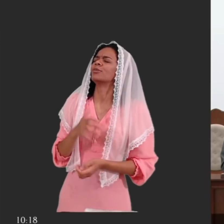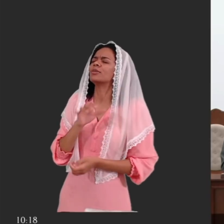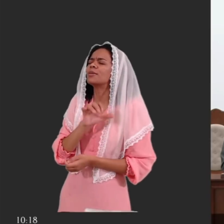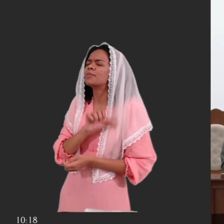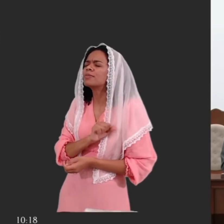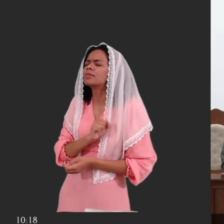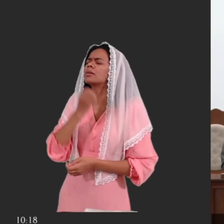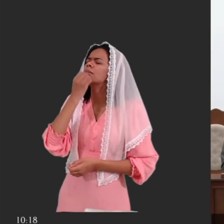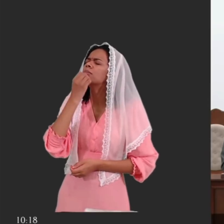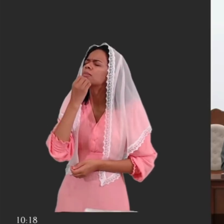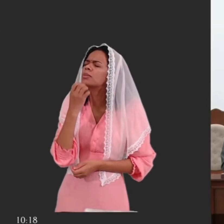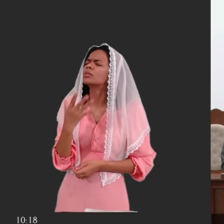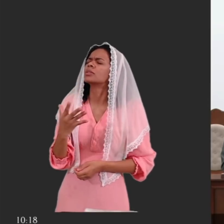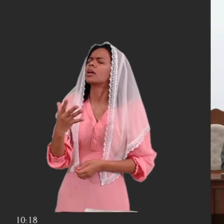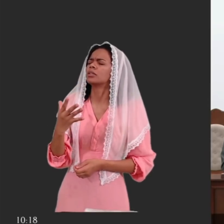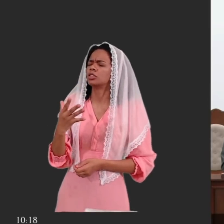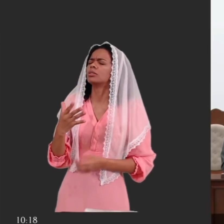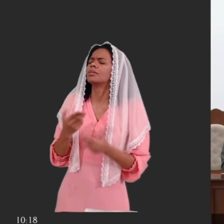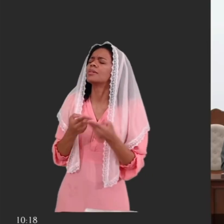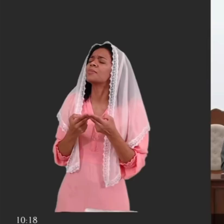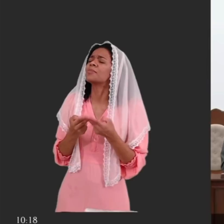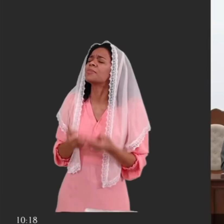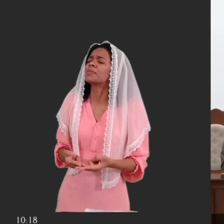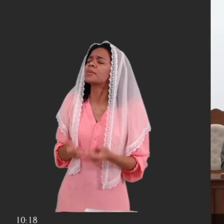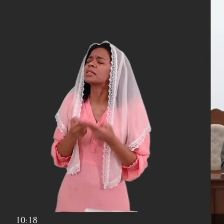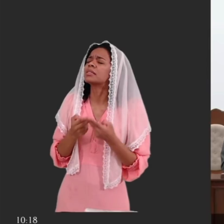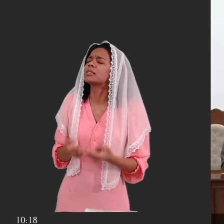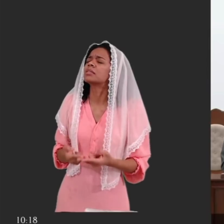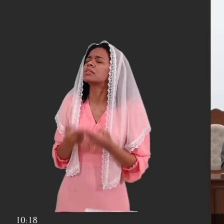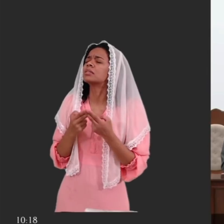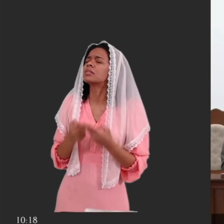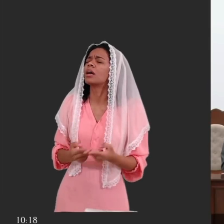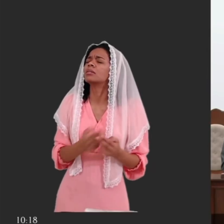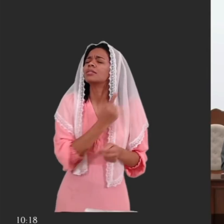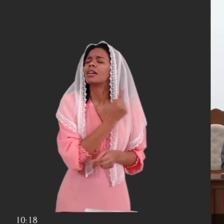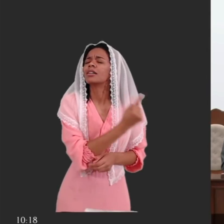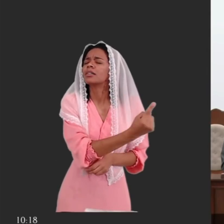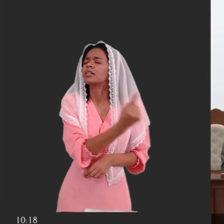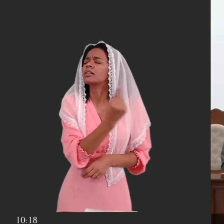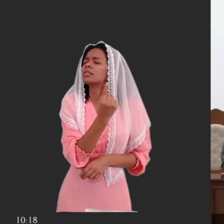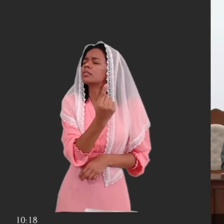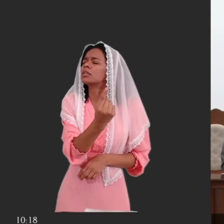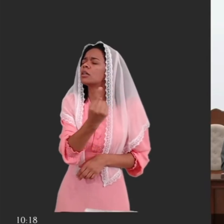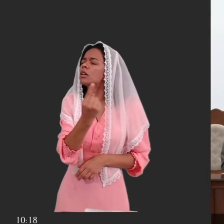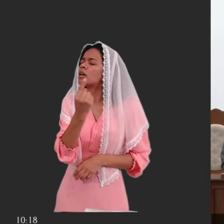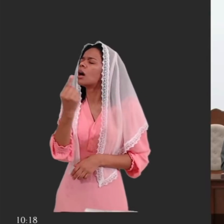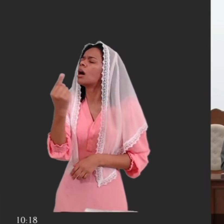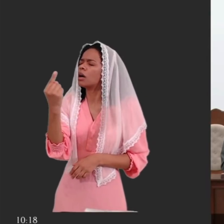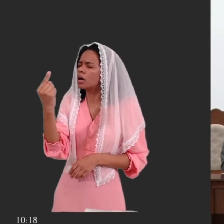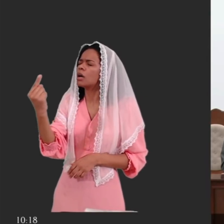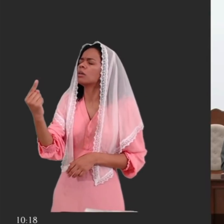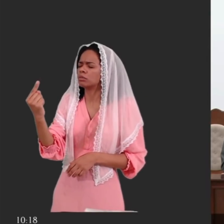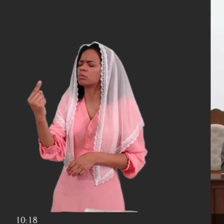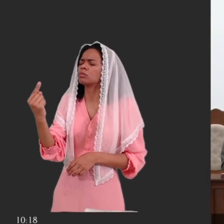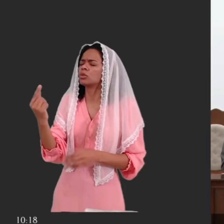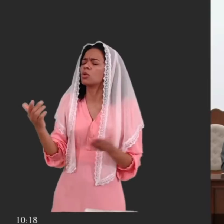bondade, tua misericórdia, paciência ao nosso favor, nos tem conduzido, nos tem trazido